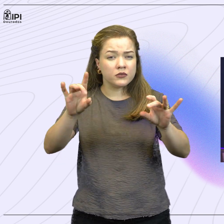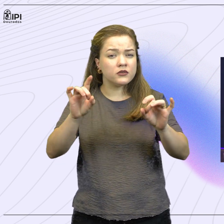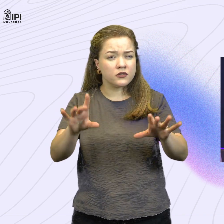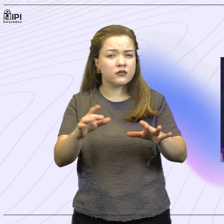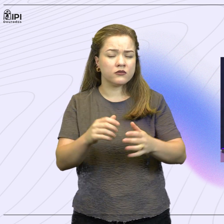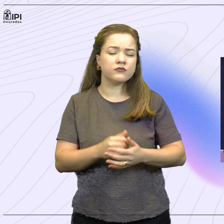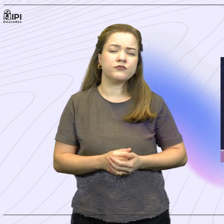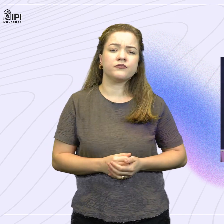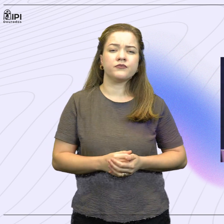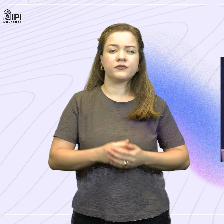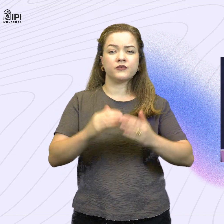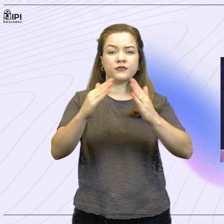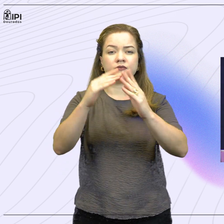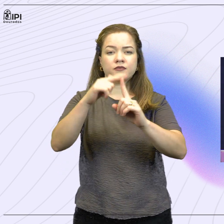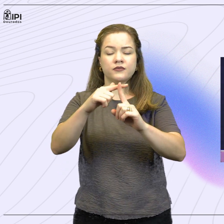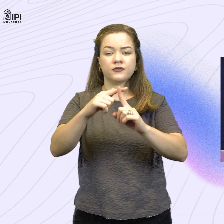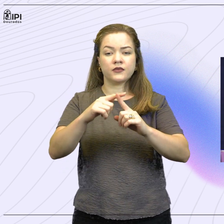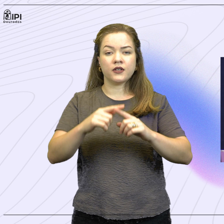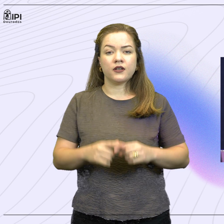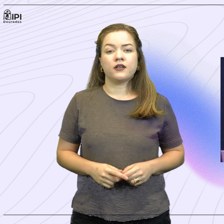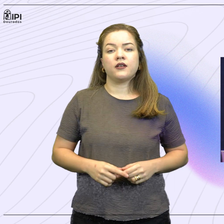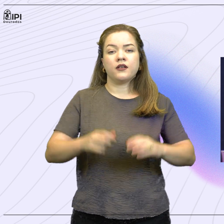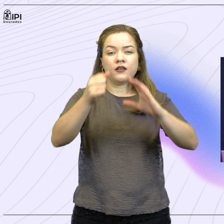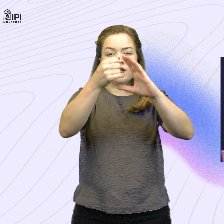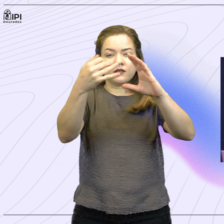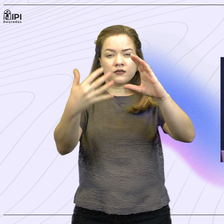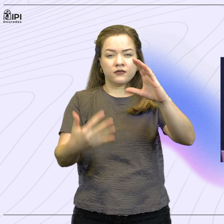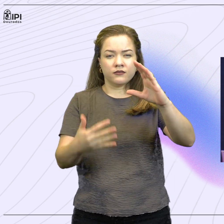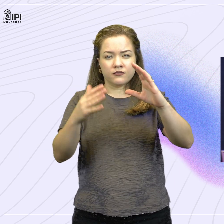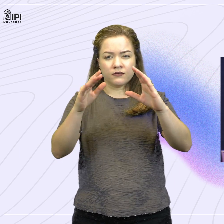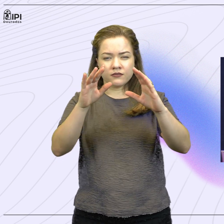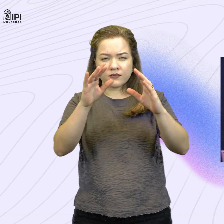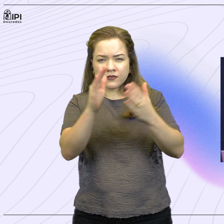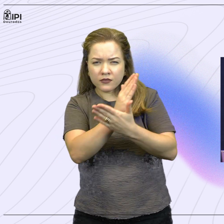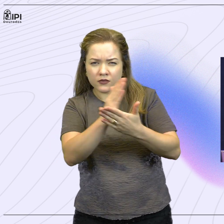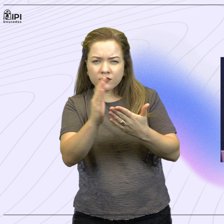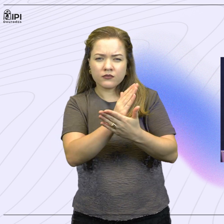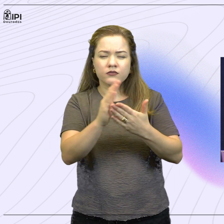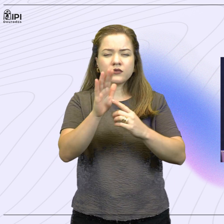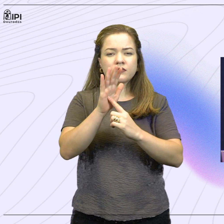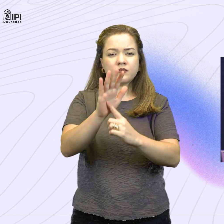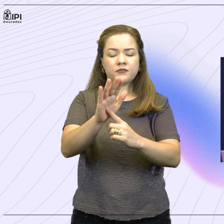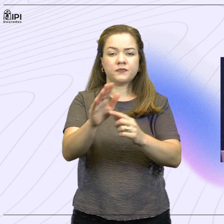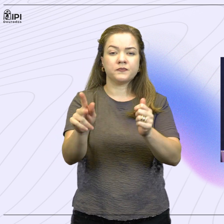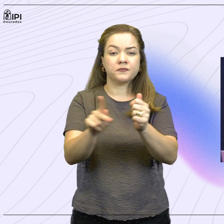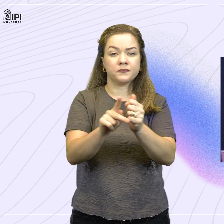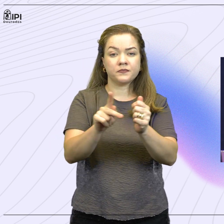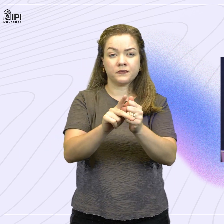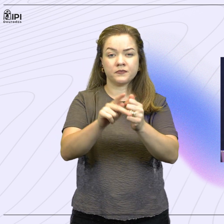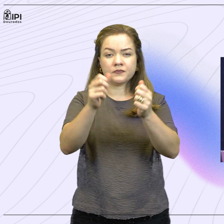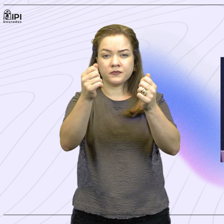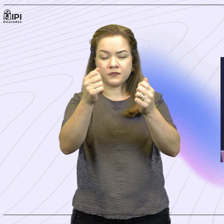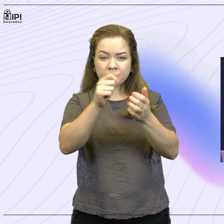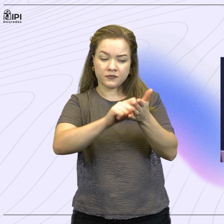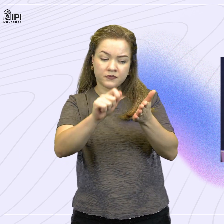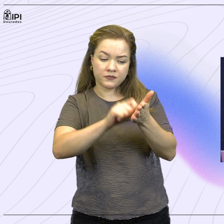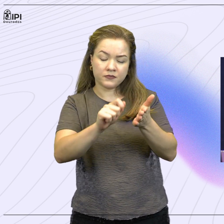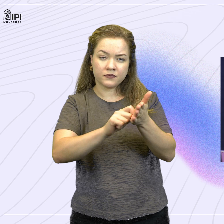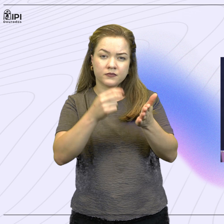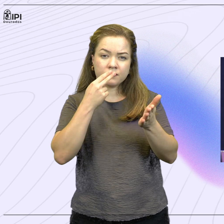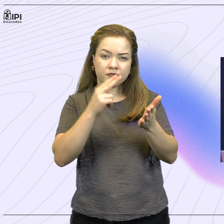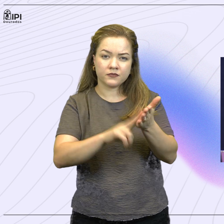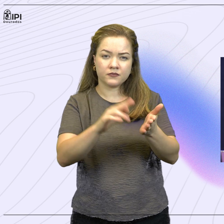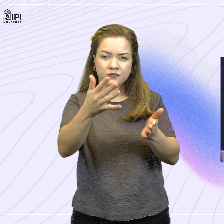quero destacar aqui algumas coisas que ele coloca, algumas características como o povo de Deus. Pedro escreve essa carta por volta do ano de 63 depois